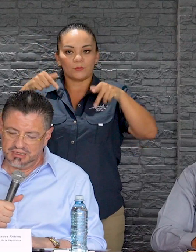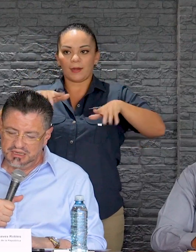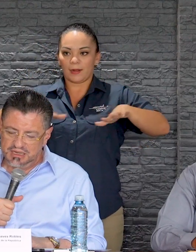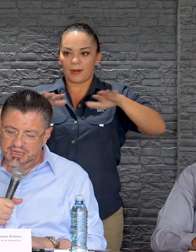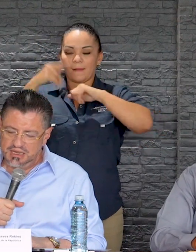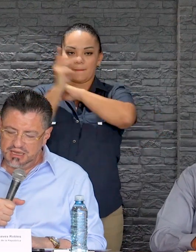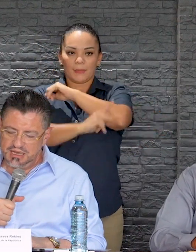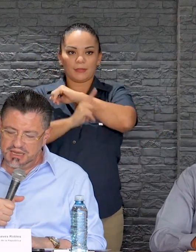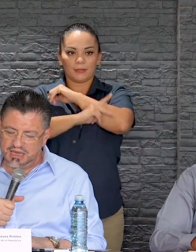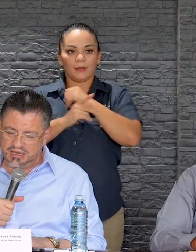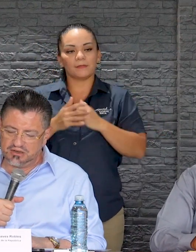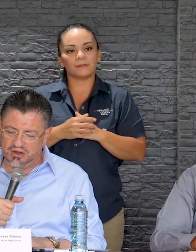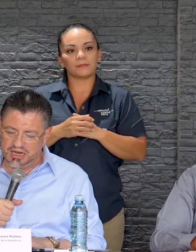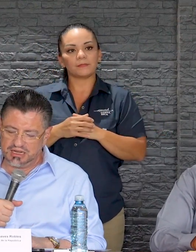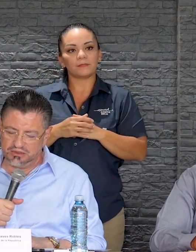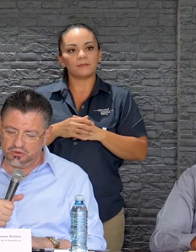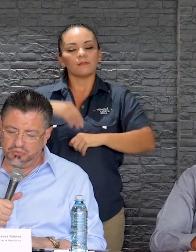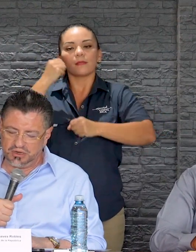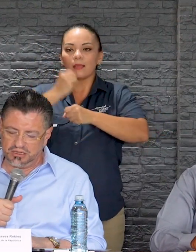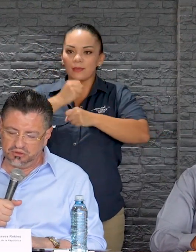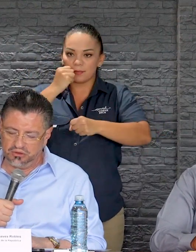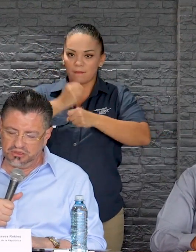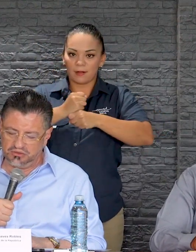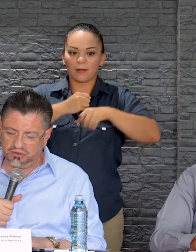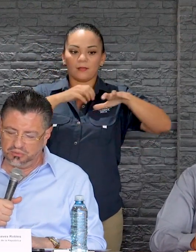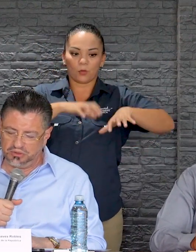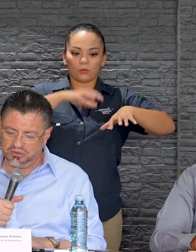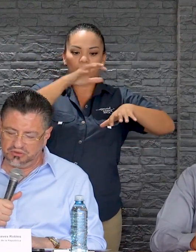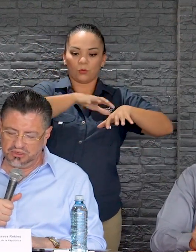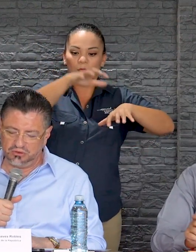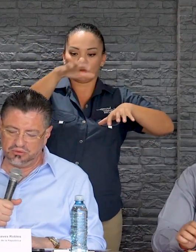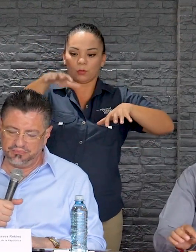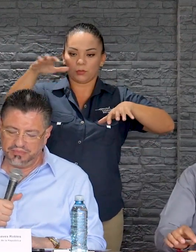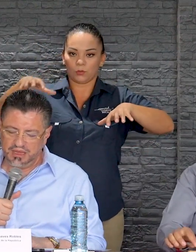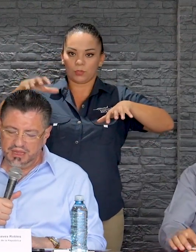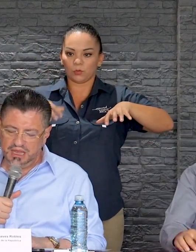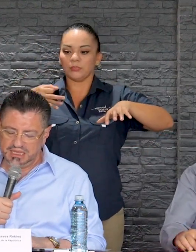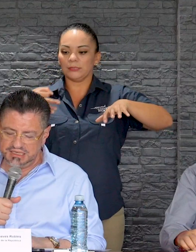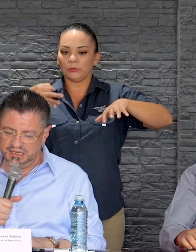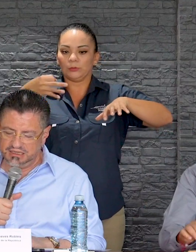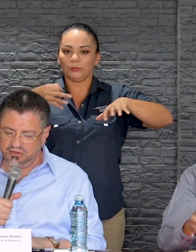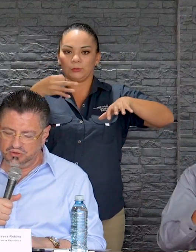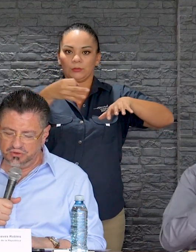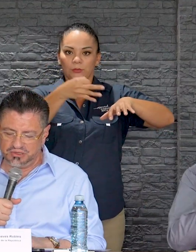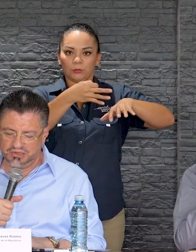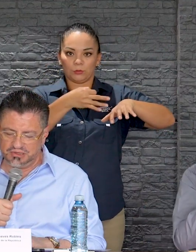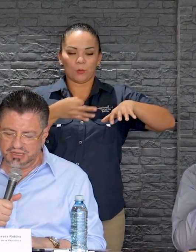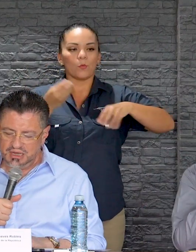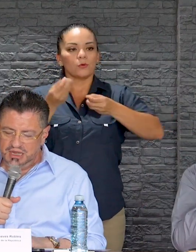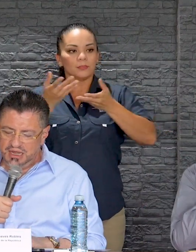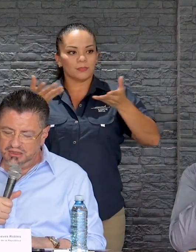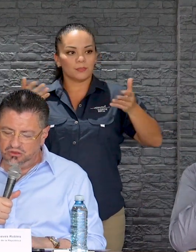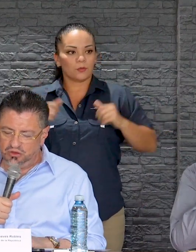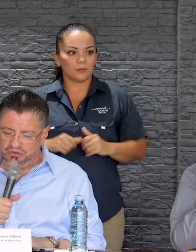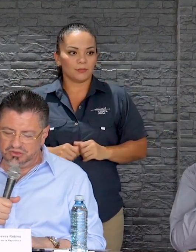patria. Hay que trabajar cantón por cantón, distrito por distrito, en ciertas